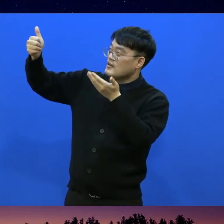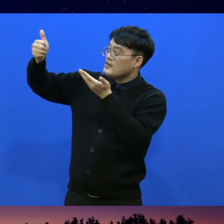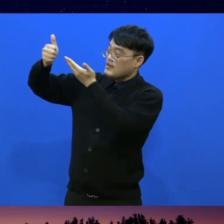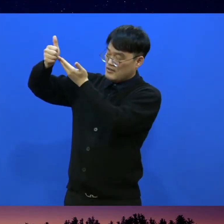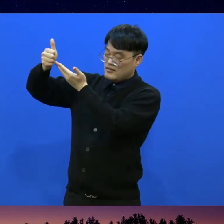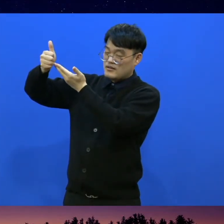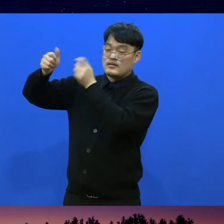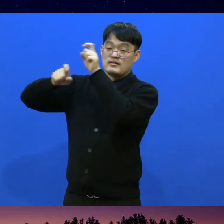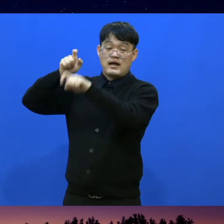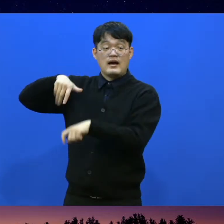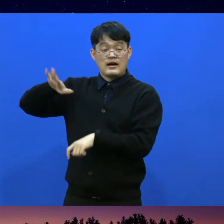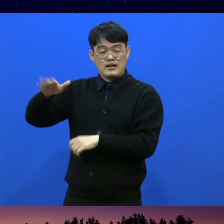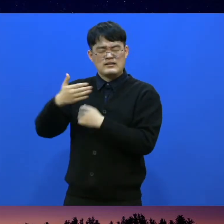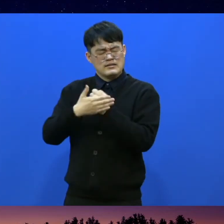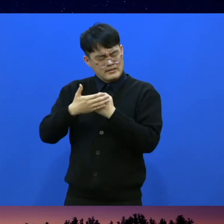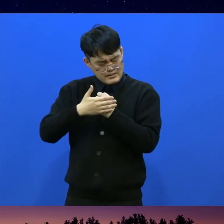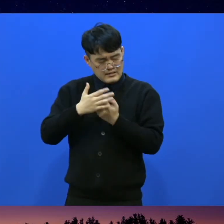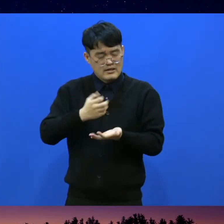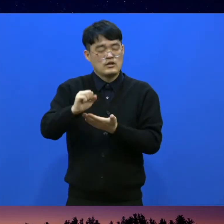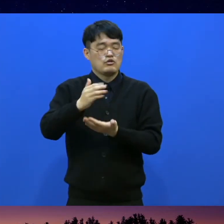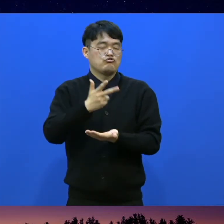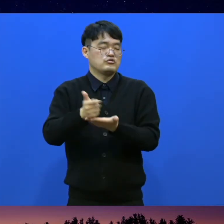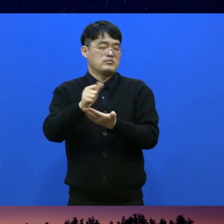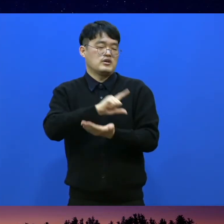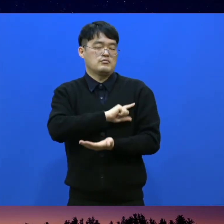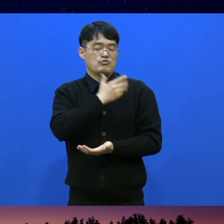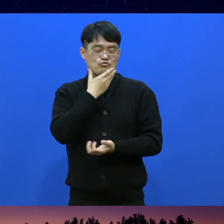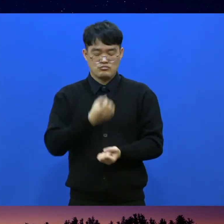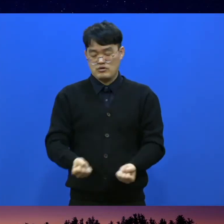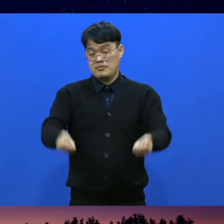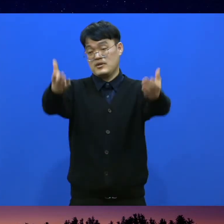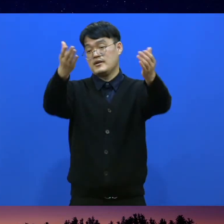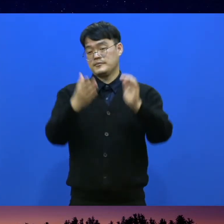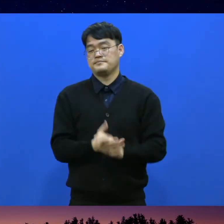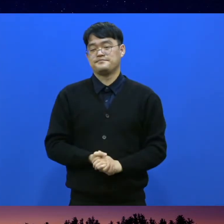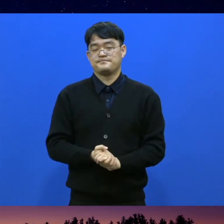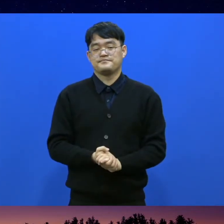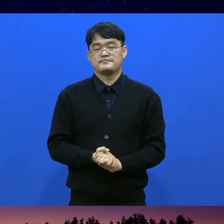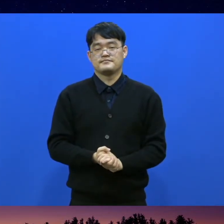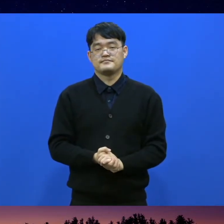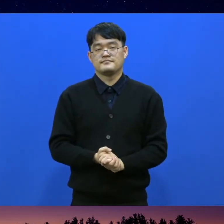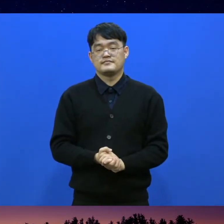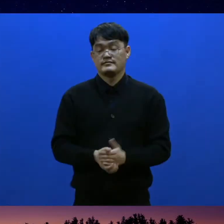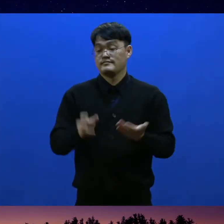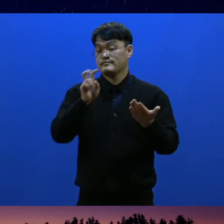만나는 은혜가 있게 되기를 주의 이름으로 축원합니다. 자, 모든 지각에 뛰어난 하나님의